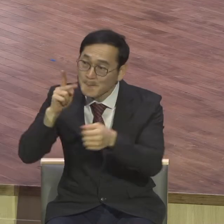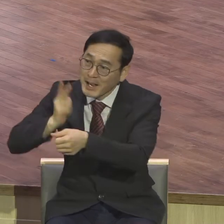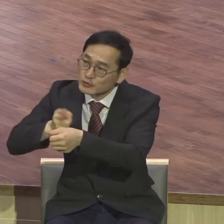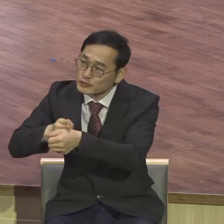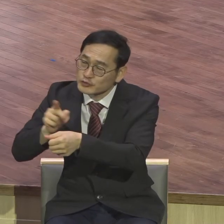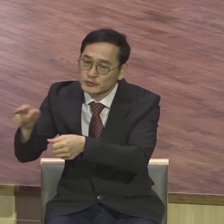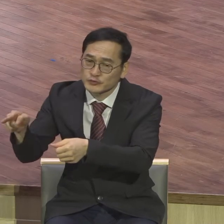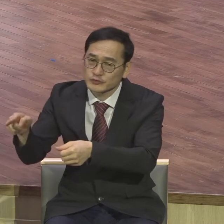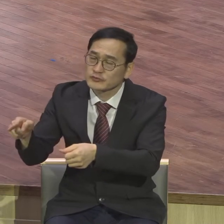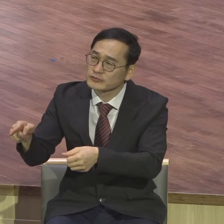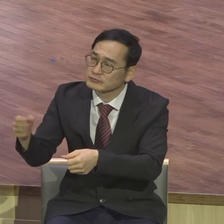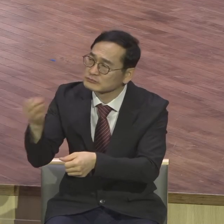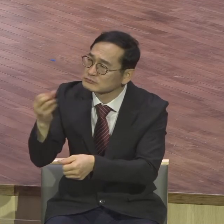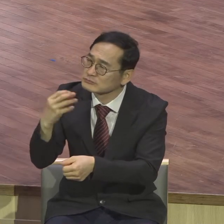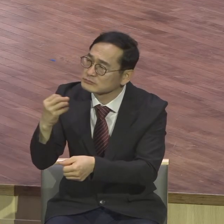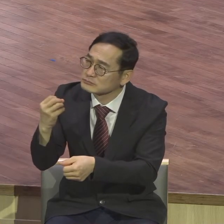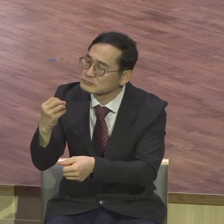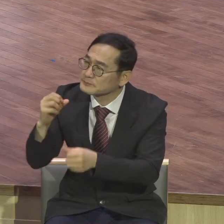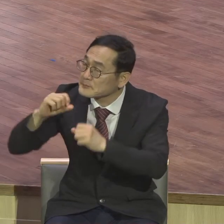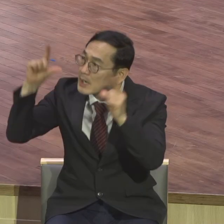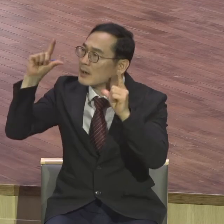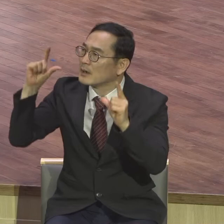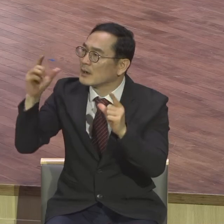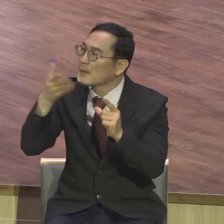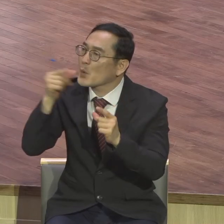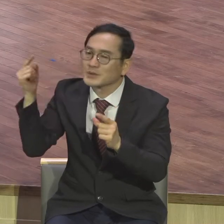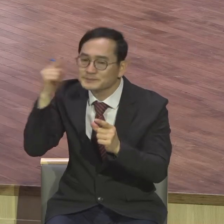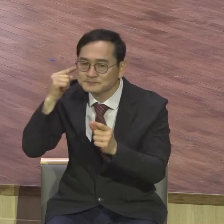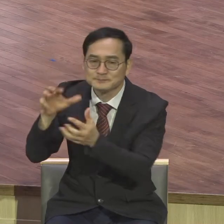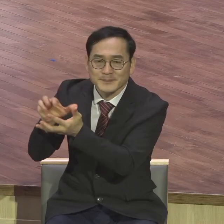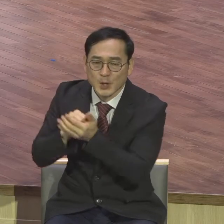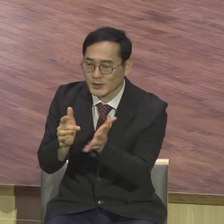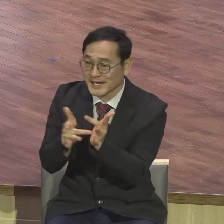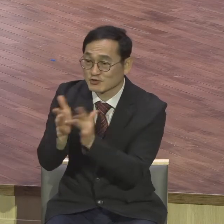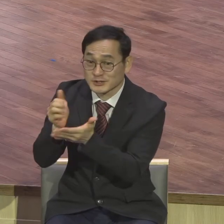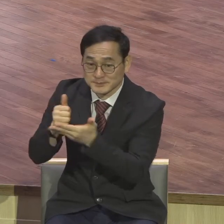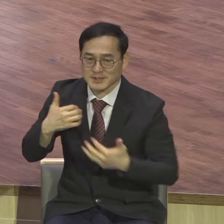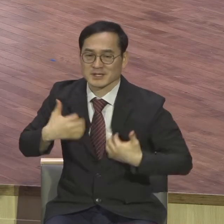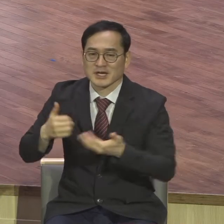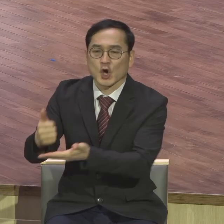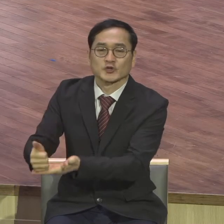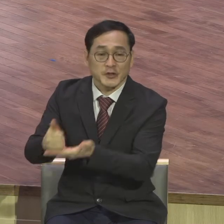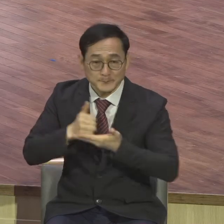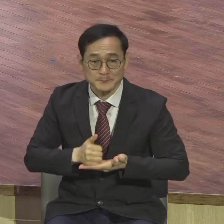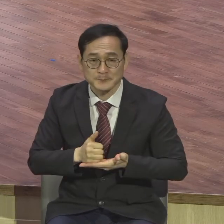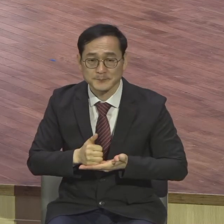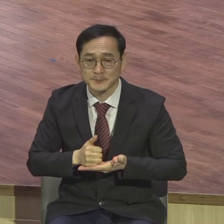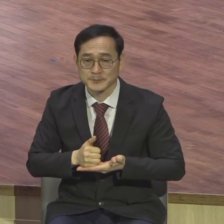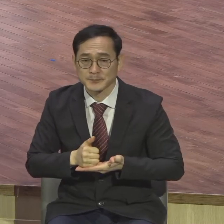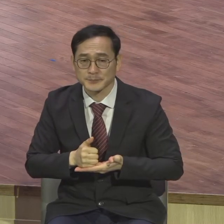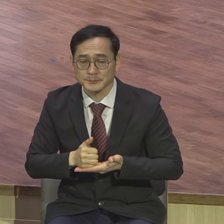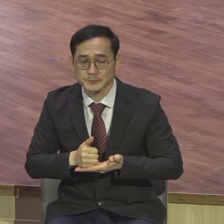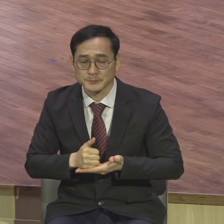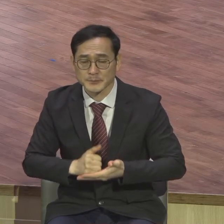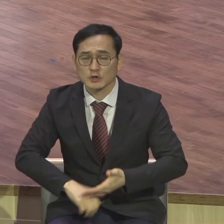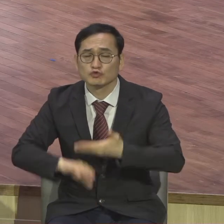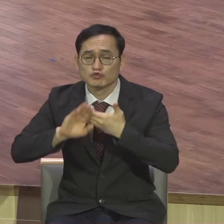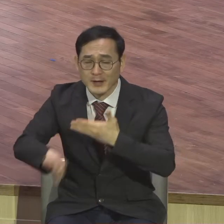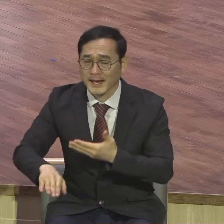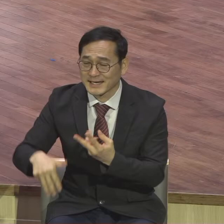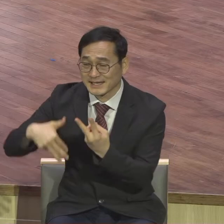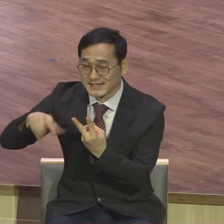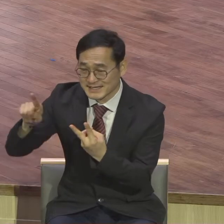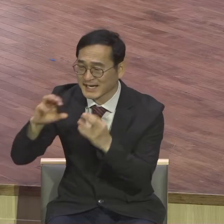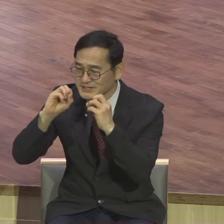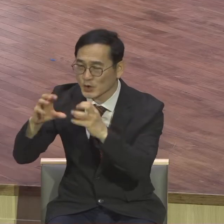되었고 예수 그리스도를 영접하게 되었습니다. 그런데 바울이 제2차 전도